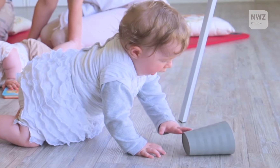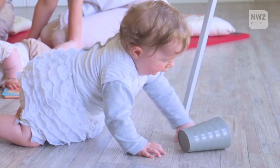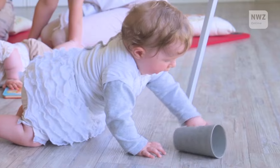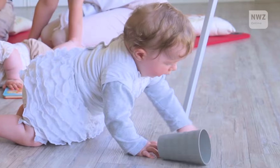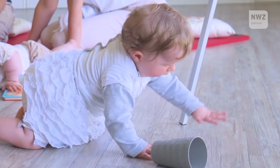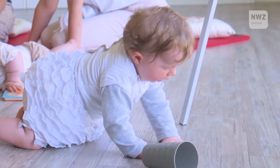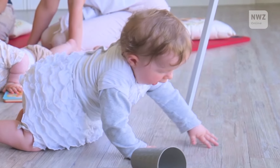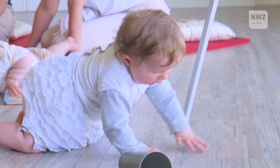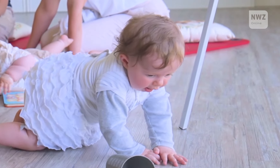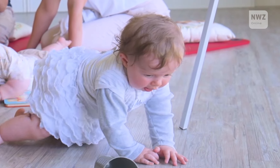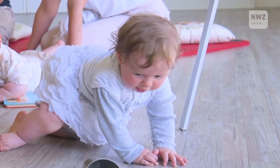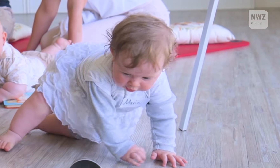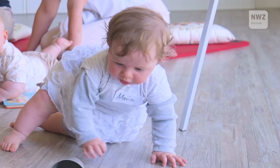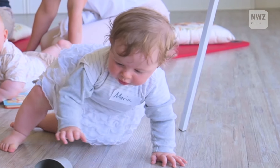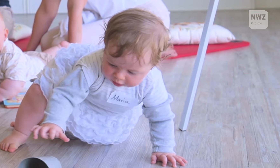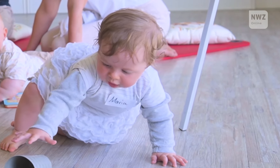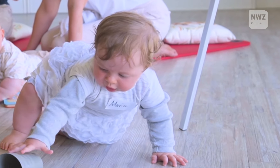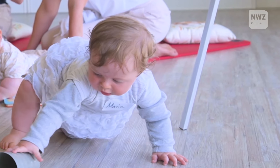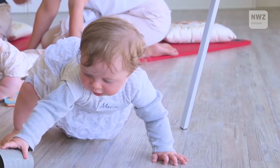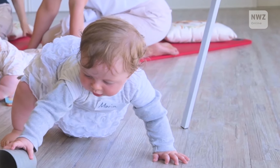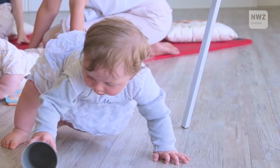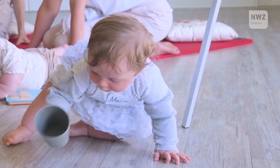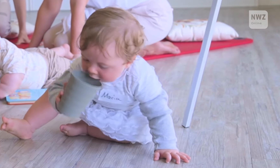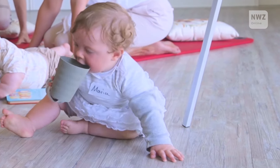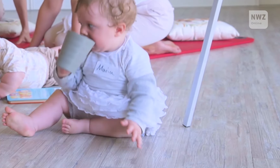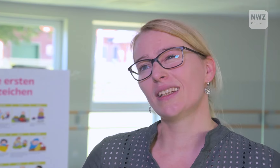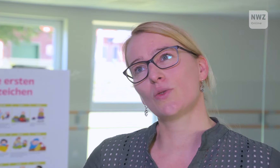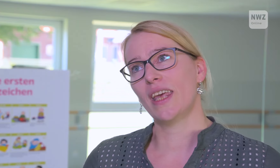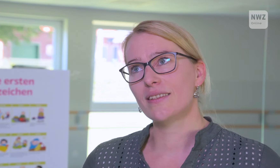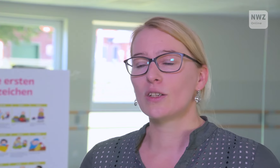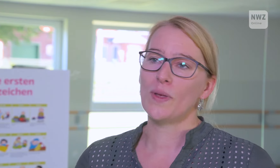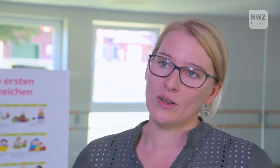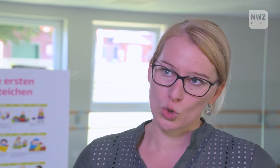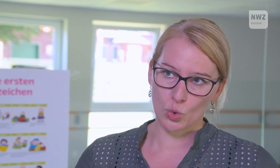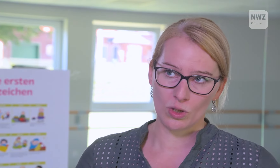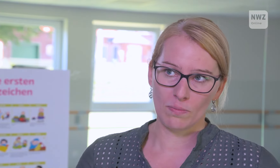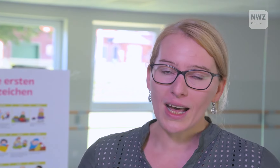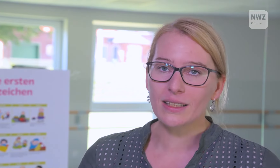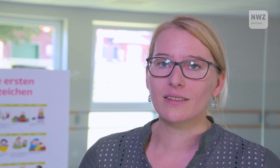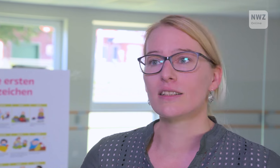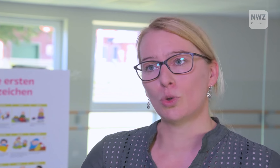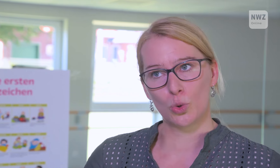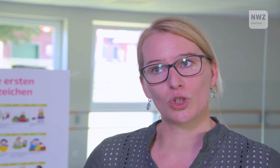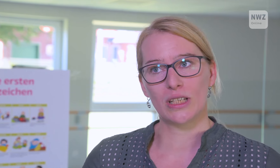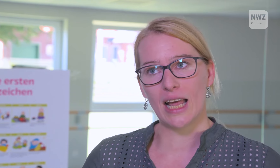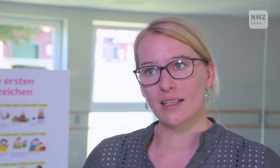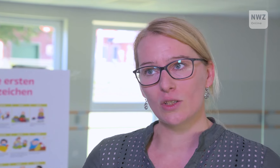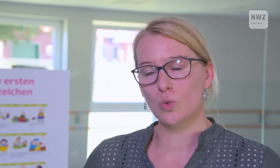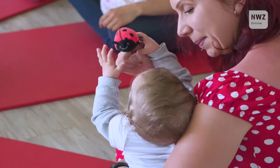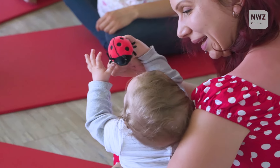ab 6 Monate los, weil das ein guter Zeitpunkt ist anzufangen. Da können die Kinder so erste Gebärden schon machen, da sind sie motorisch in der Lage dazu.